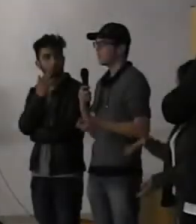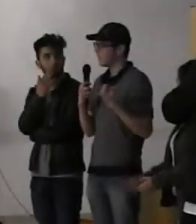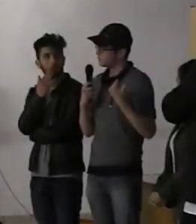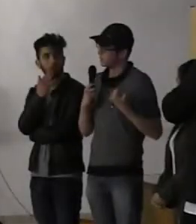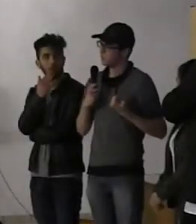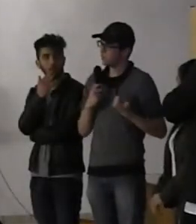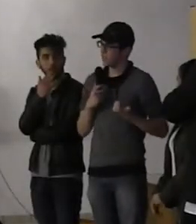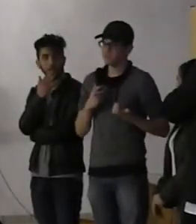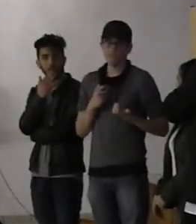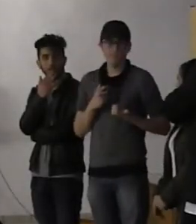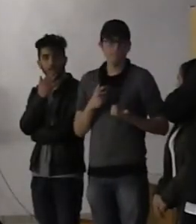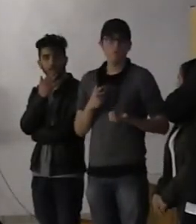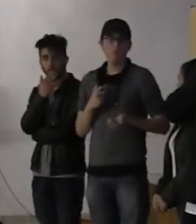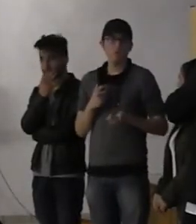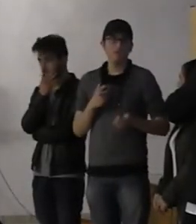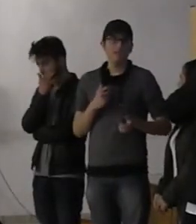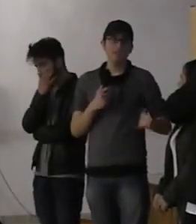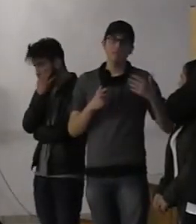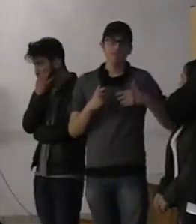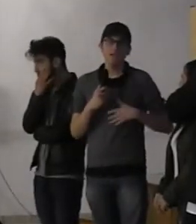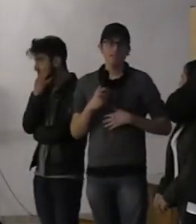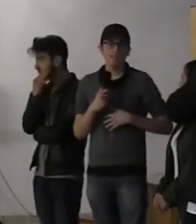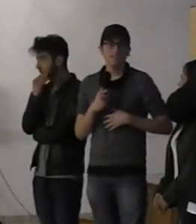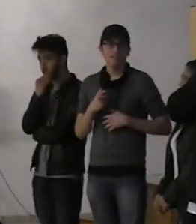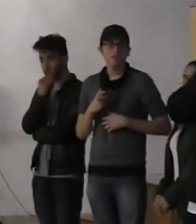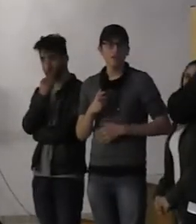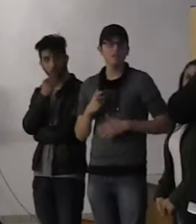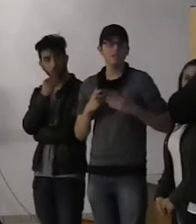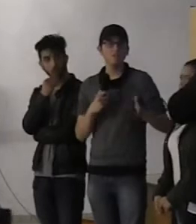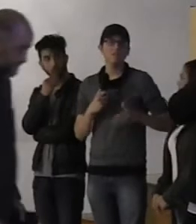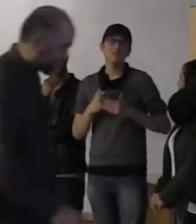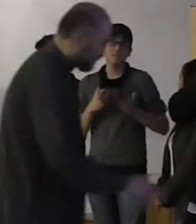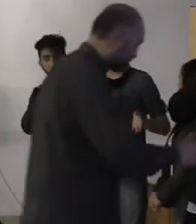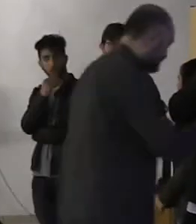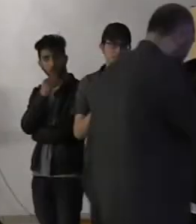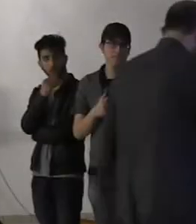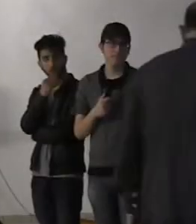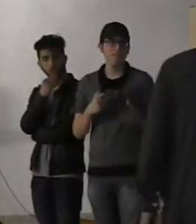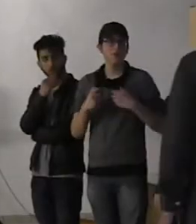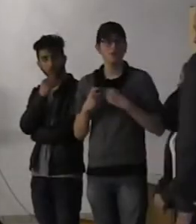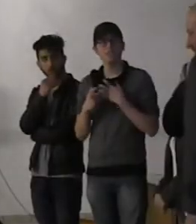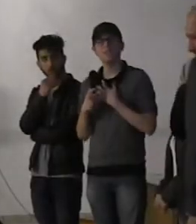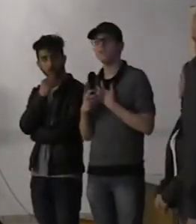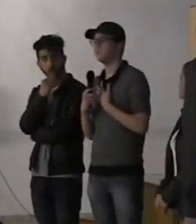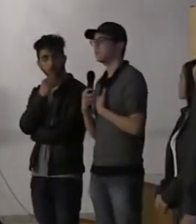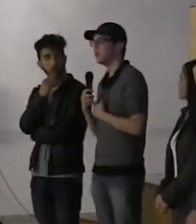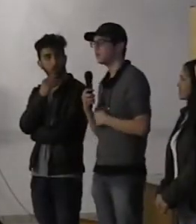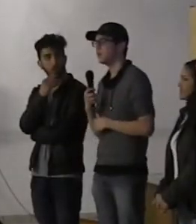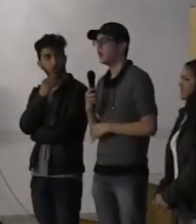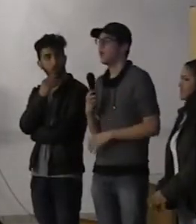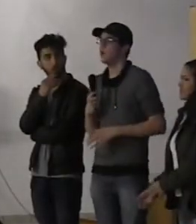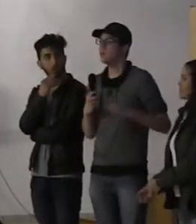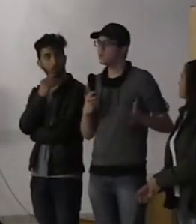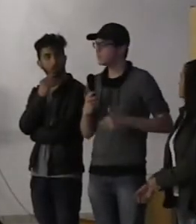Und ich war dann halt mit ihr in der Klasse. Und dann hat sie mir das alles erzählt. Und dann habe ich ihr über den Islam was erzählt, weil ich auch schlechte Erlebnisse